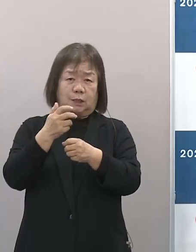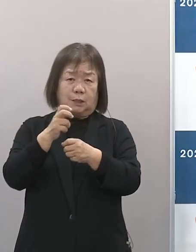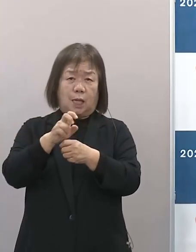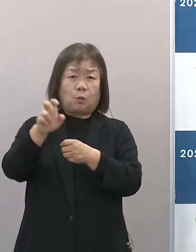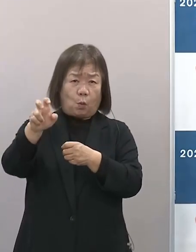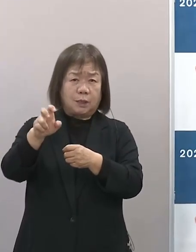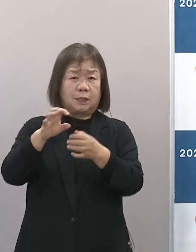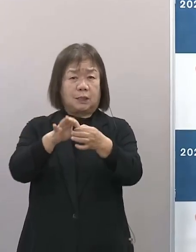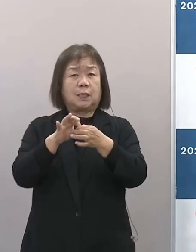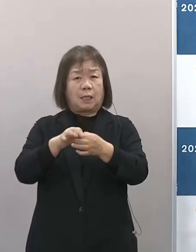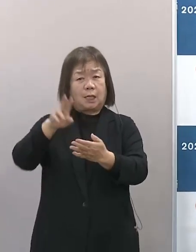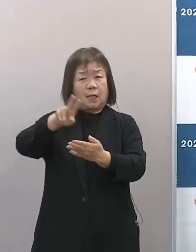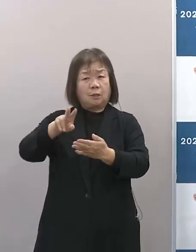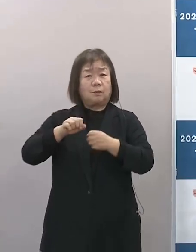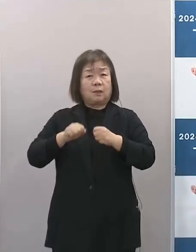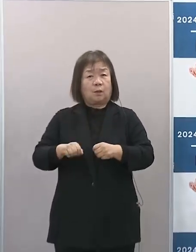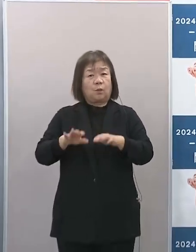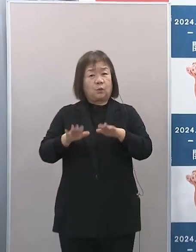ました。